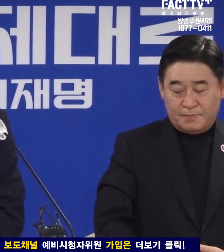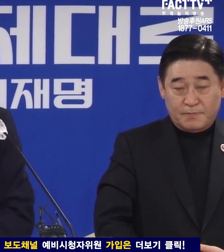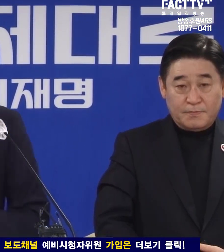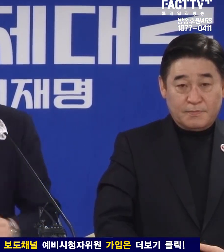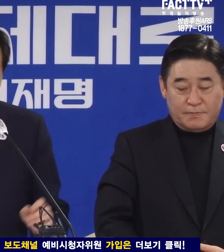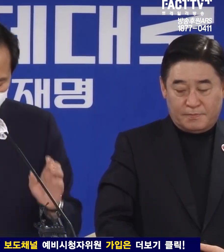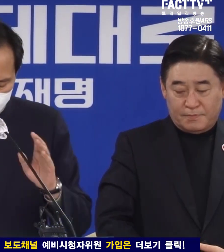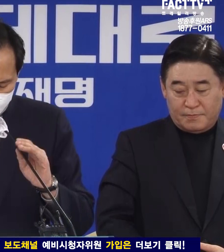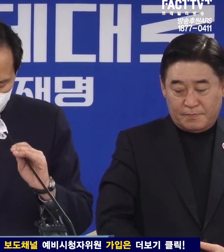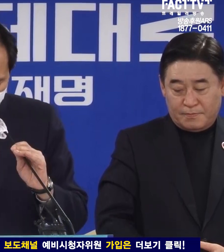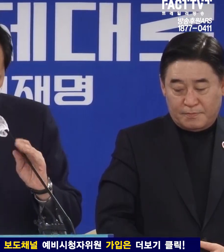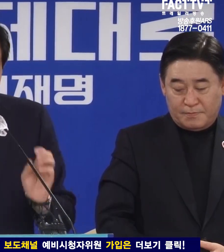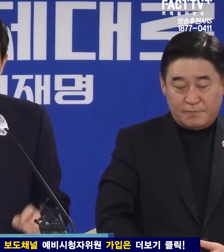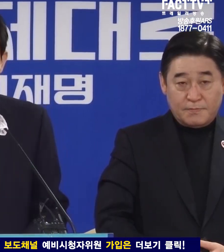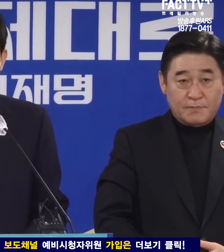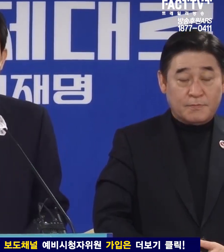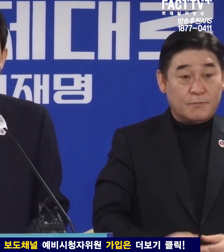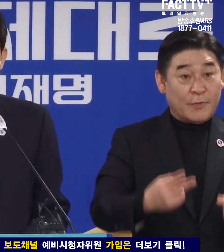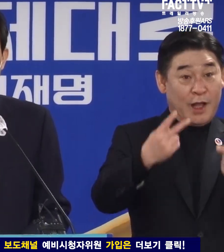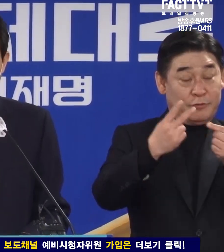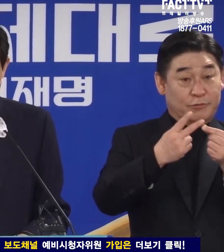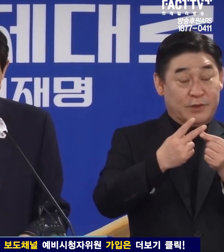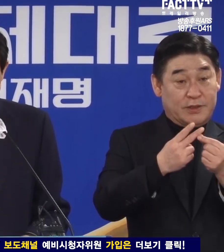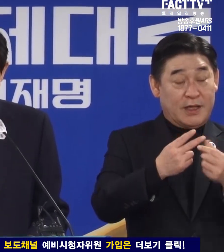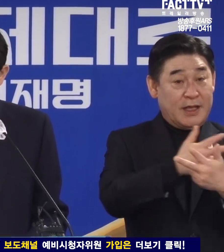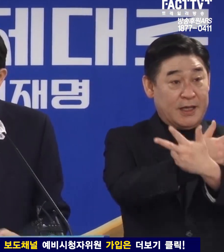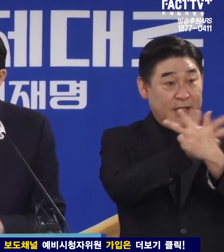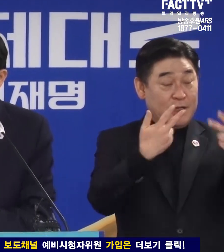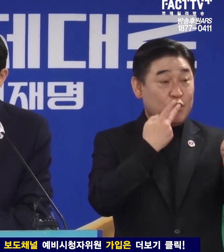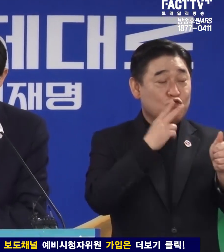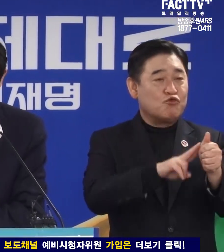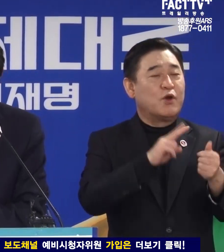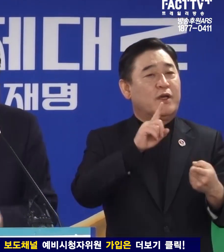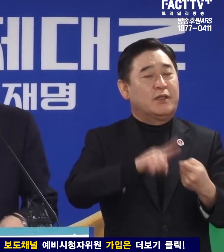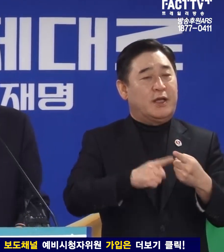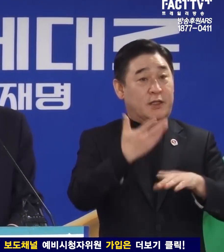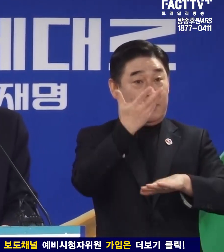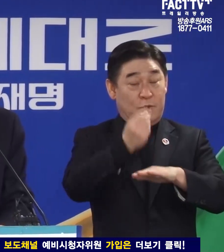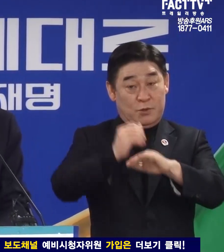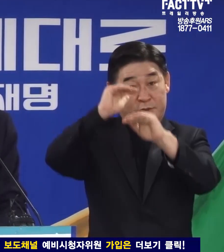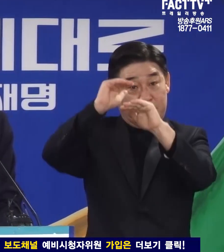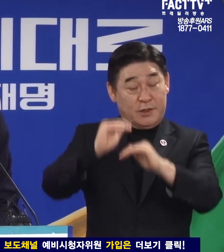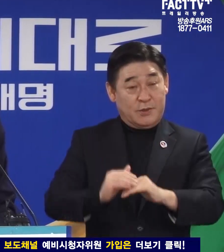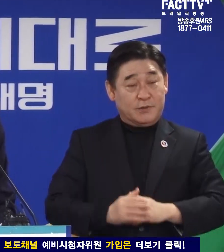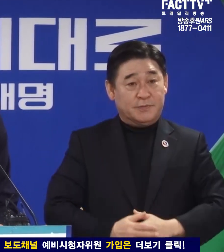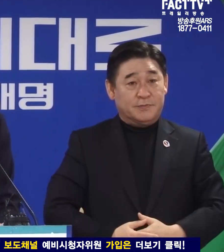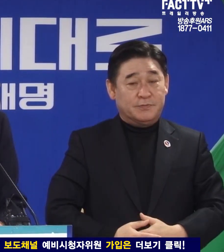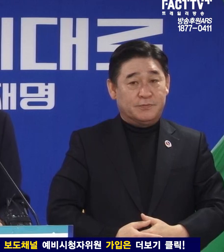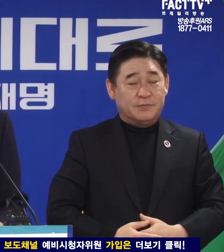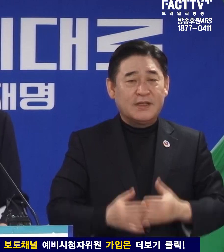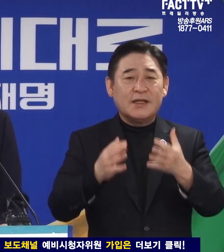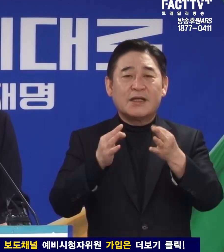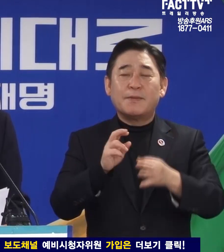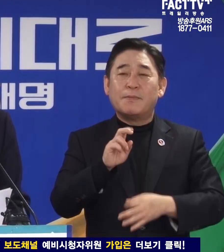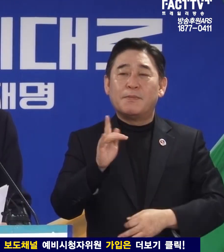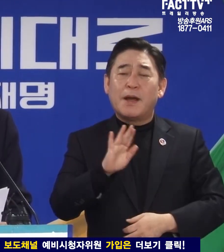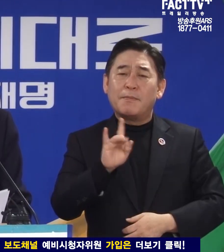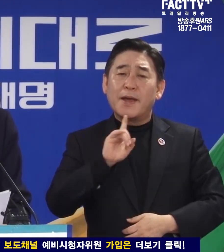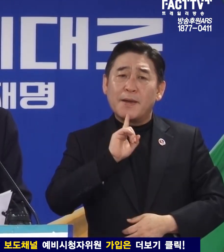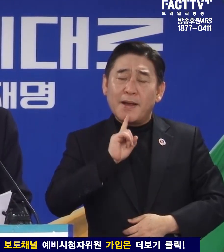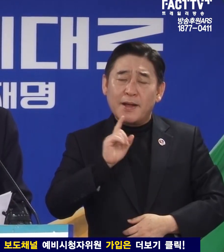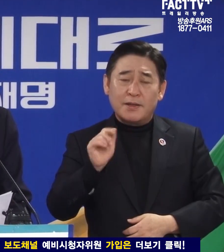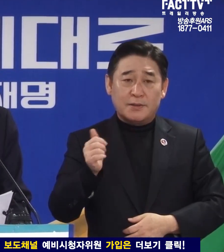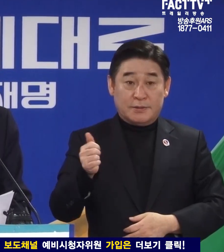다음 두 번째는 이재명 후보에 관한 녹취 내용입니다. 김만배가 이렇게